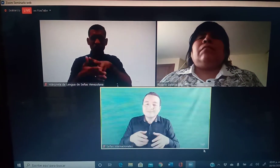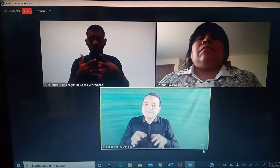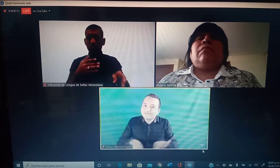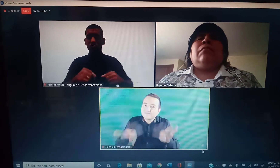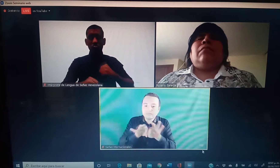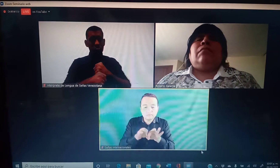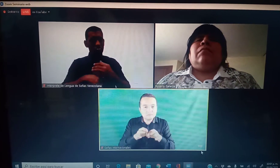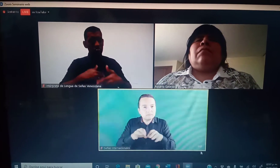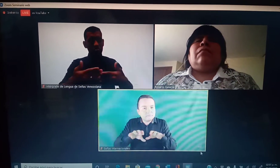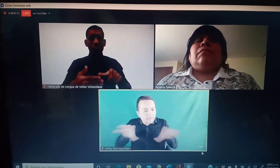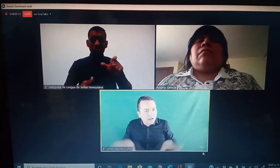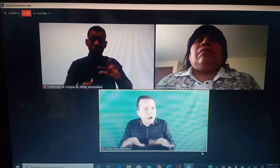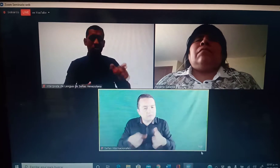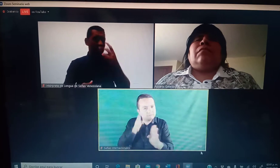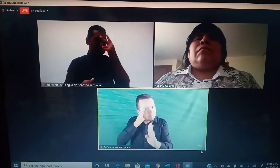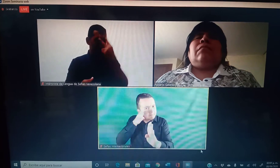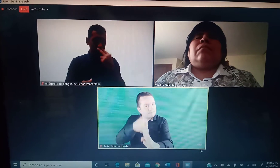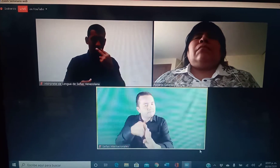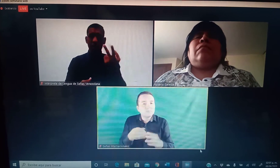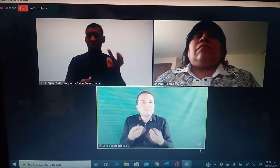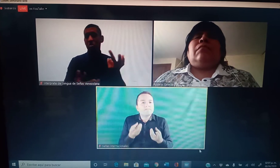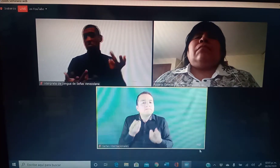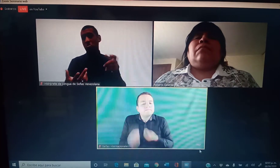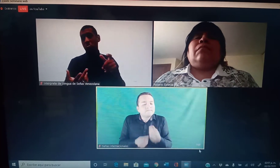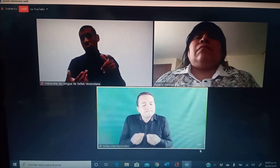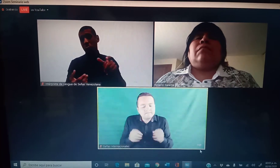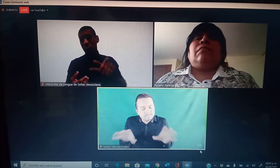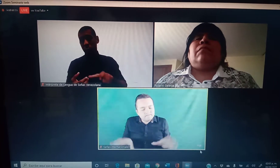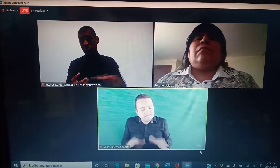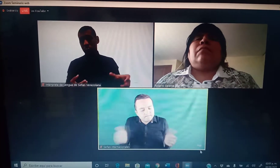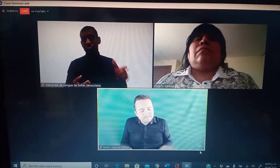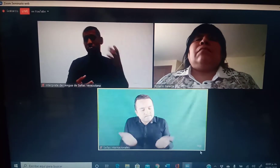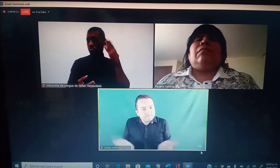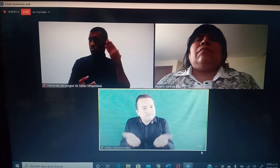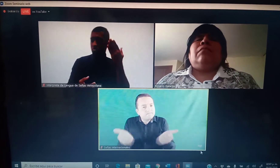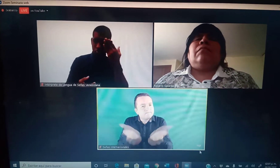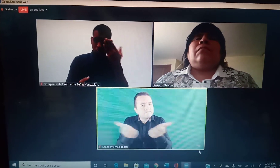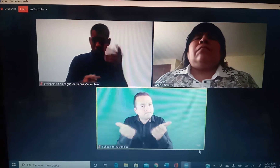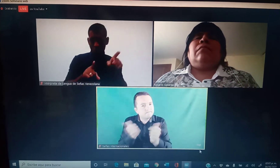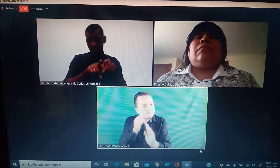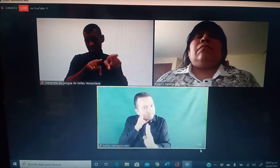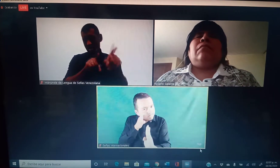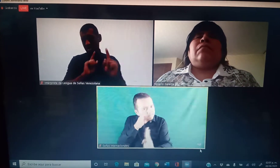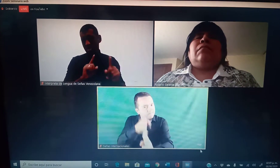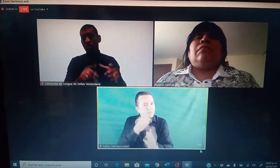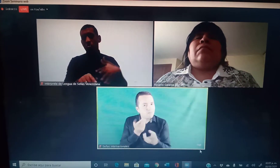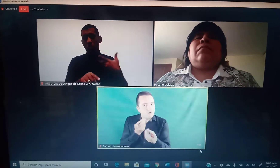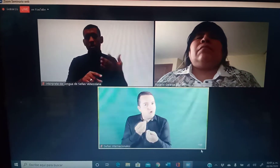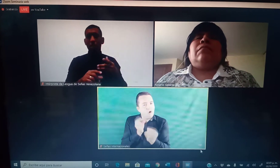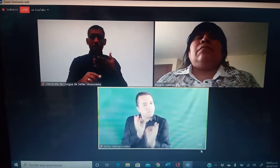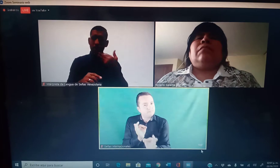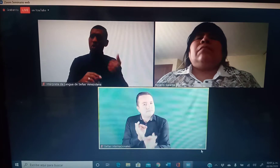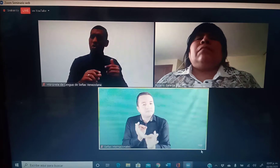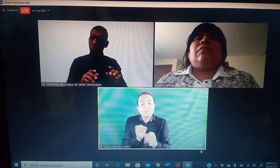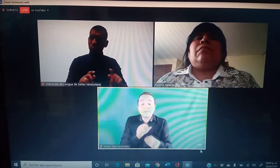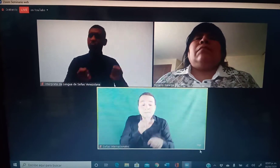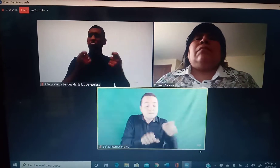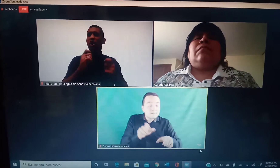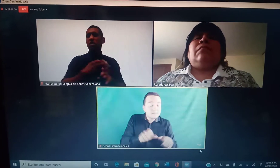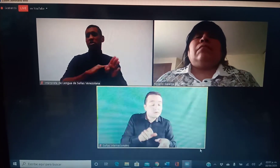discapacidad visual y con discapacidad, los sordos ciegos en tu caso, pues puedan tener como que un mejor acceso. Sin embargo, bueno,